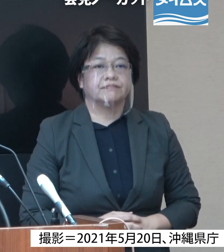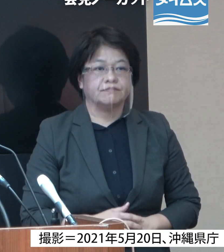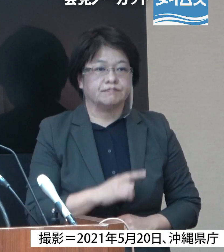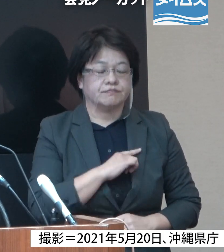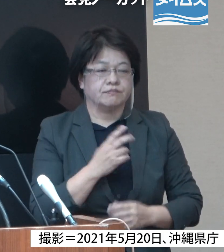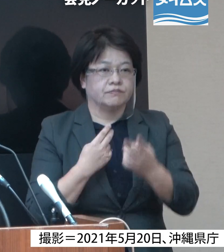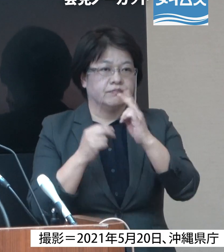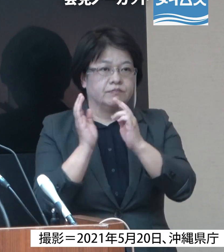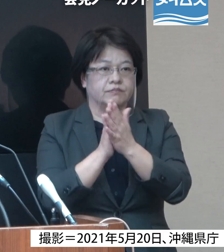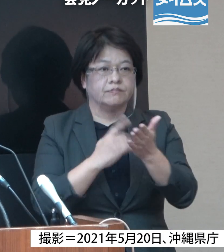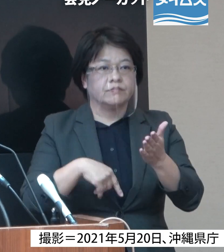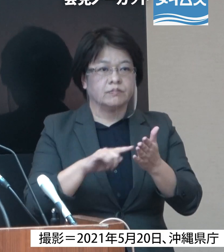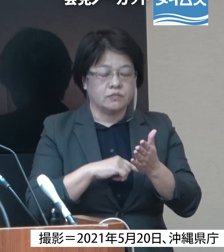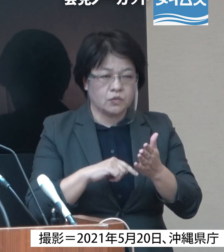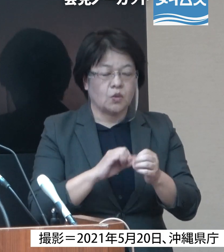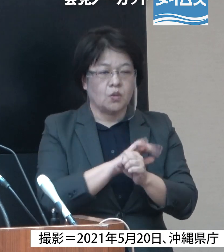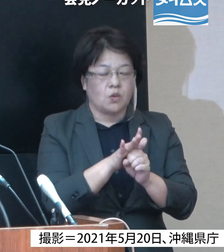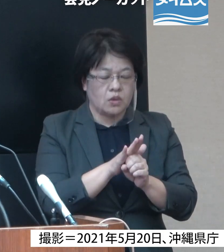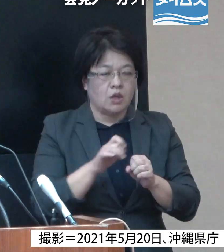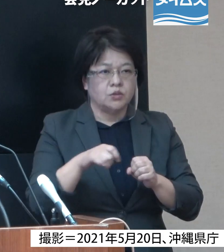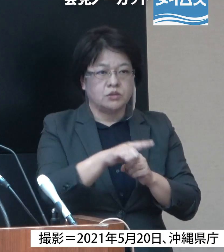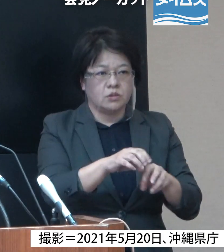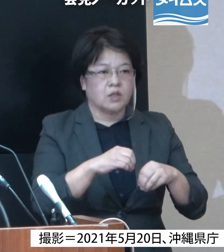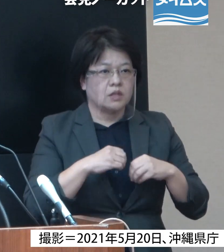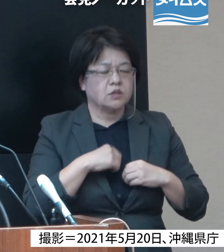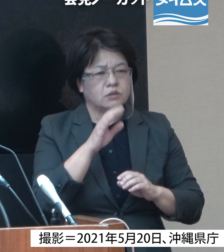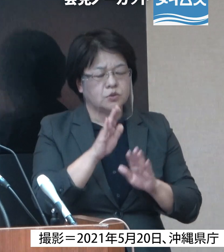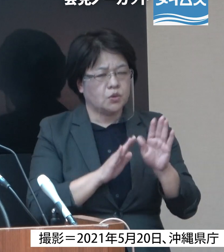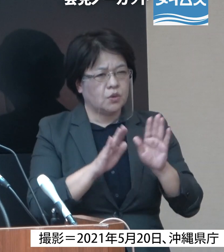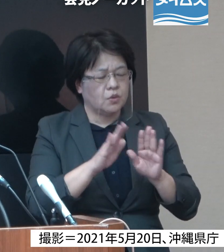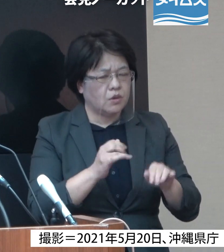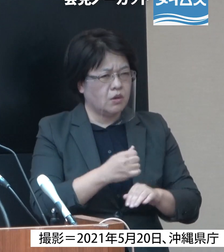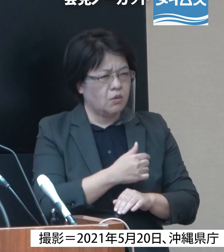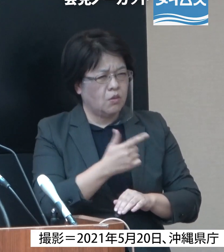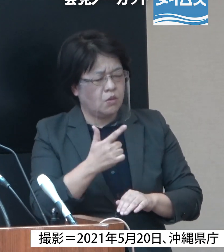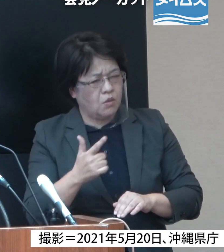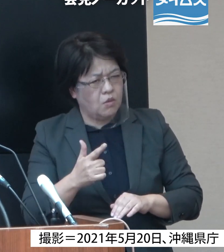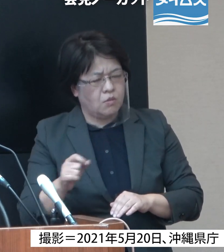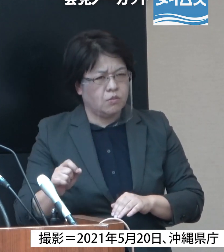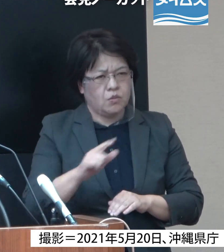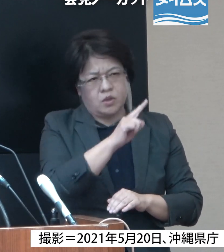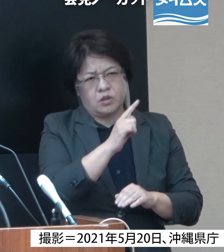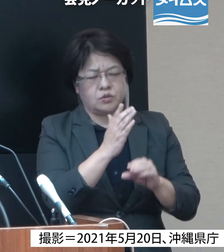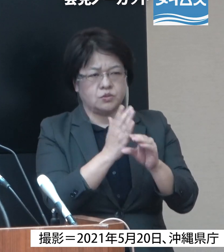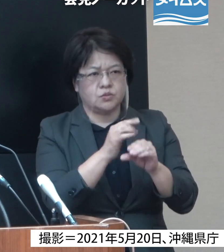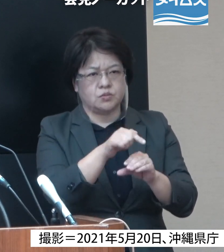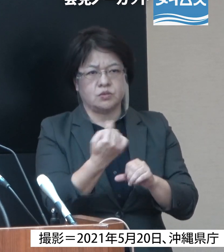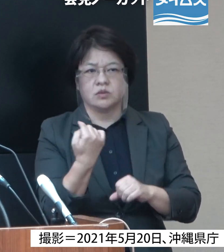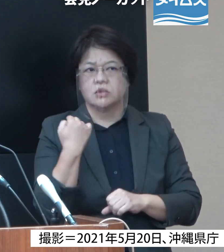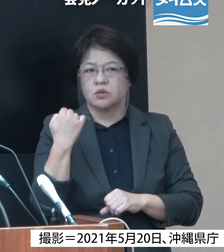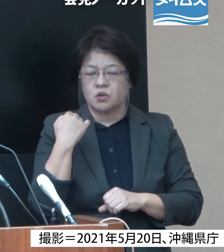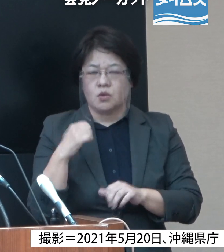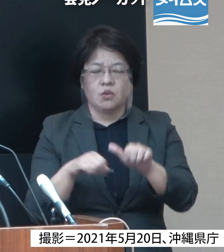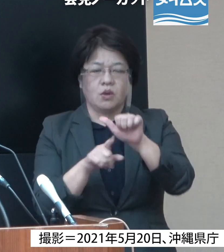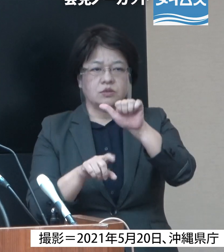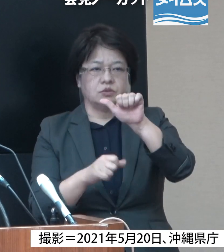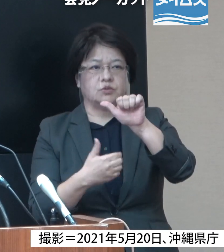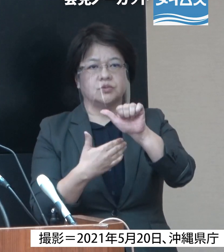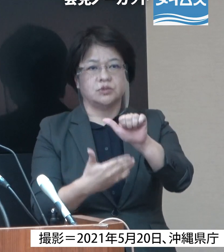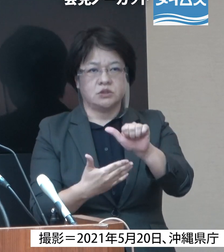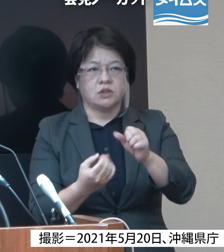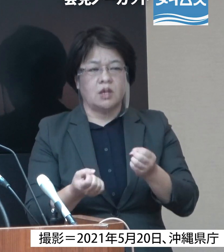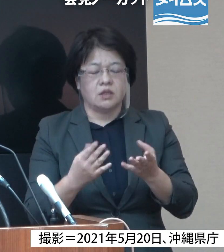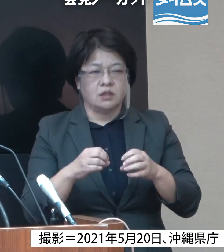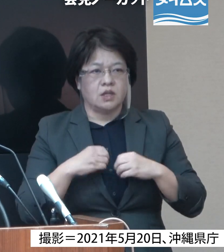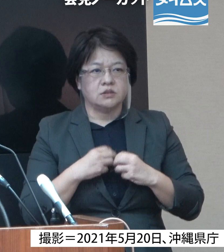まず県内の新型コロナウイルスの感染状況が非常に急速に拡大しています。昨日5月19日の新規感